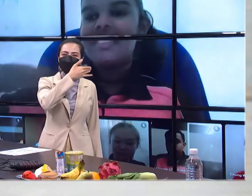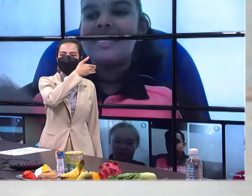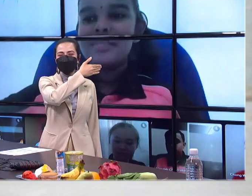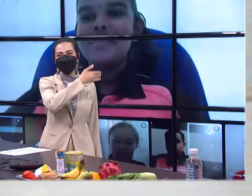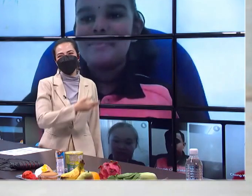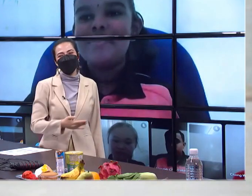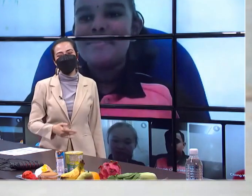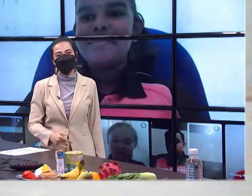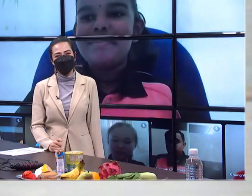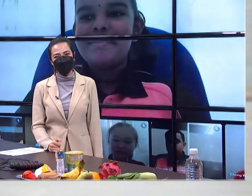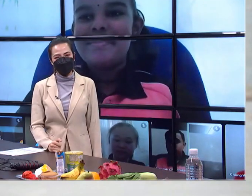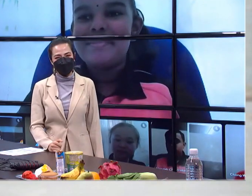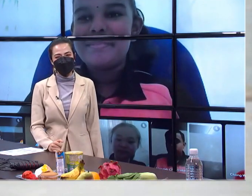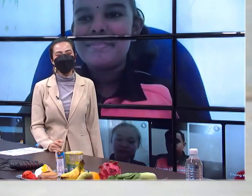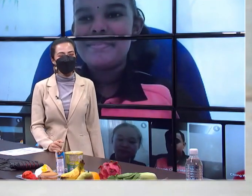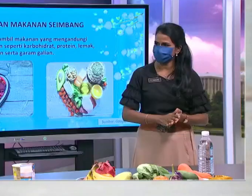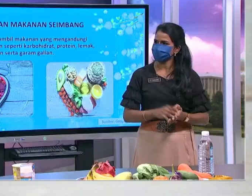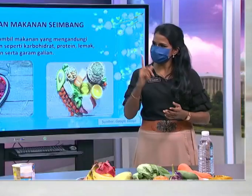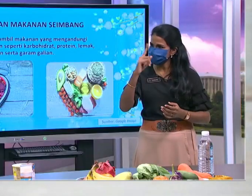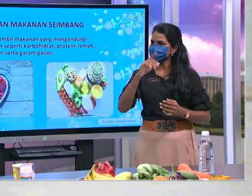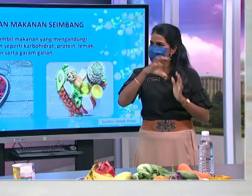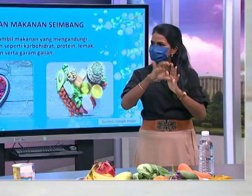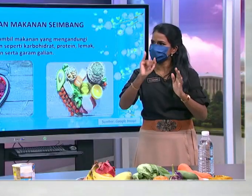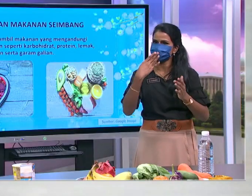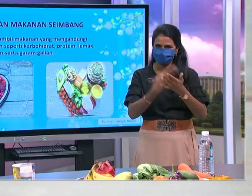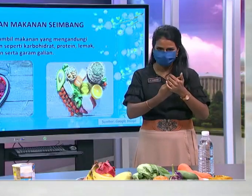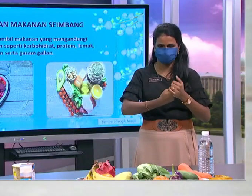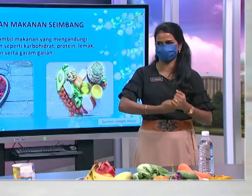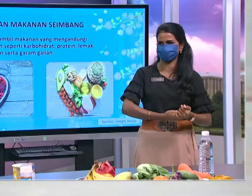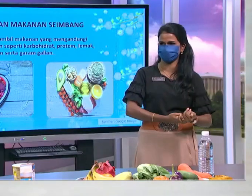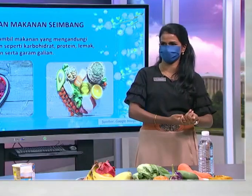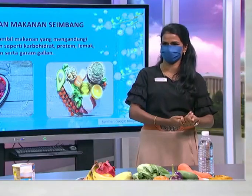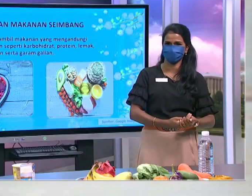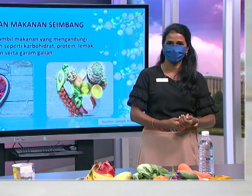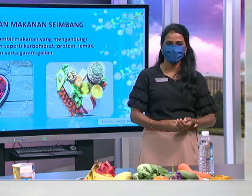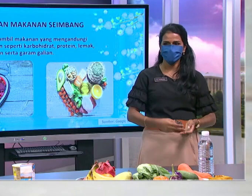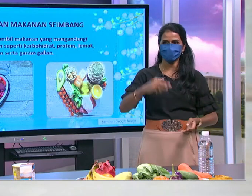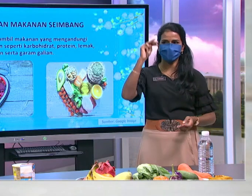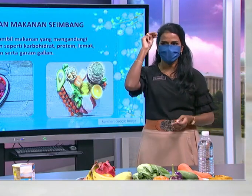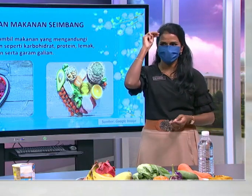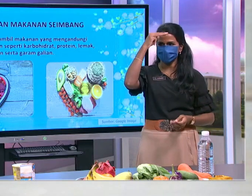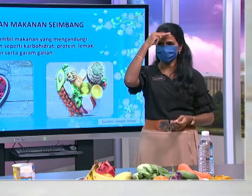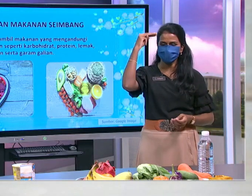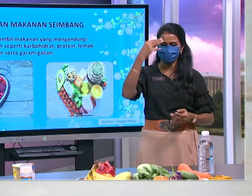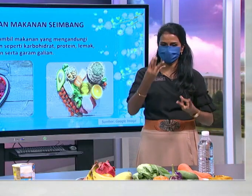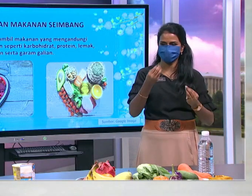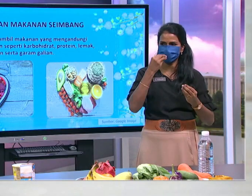ikan. Okey, terbaik. Tengok, ini contoh yang baik. Pandai. Okey, Marvish mahu makan